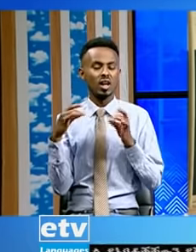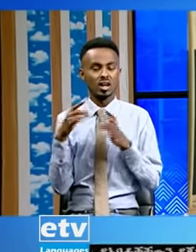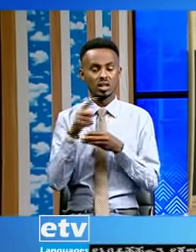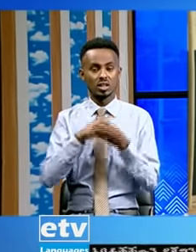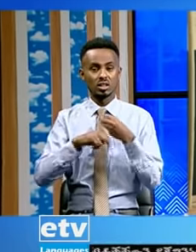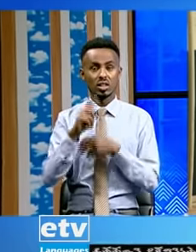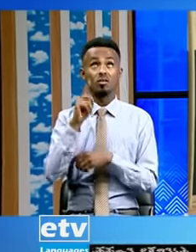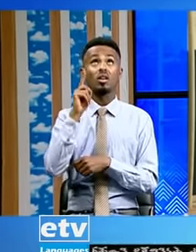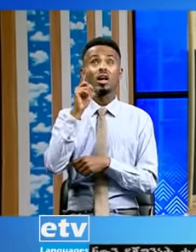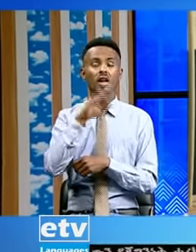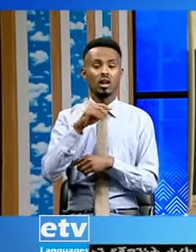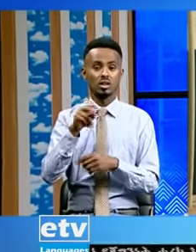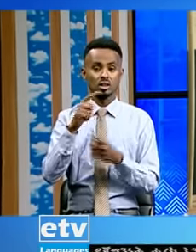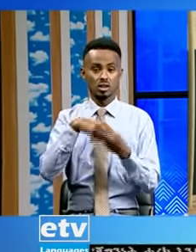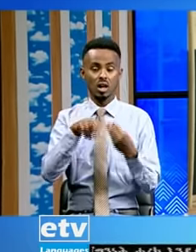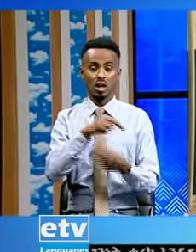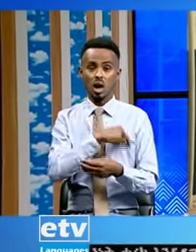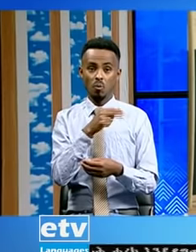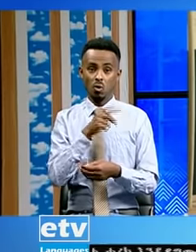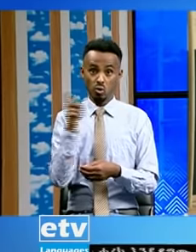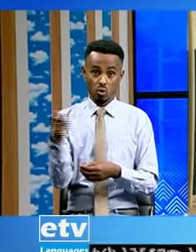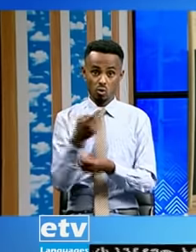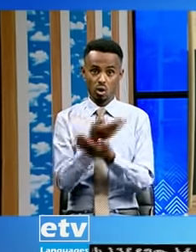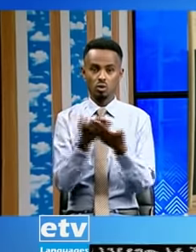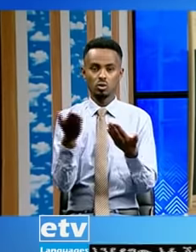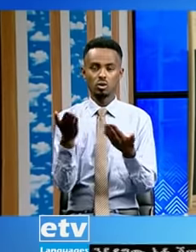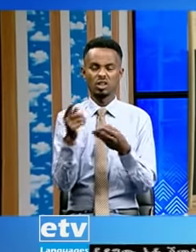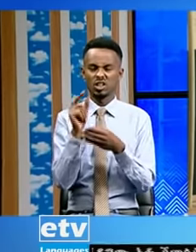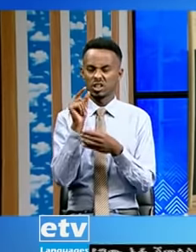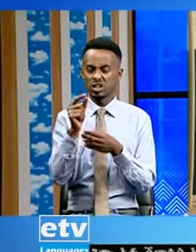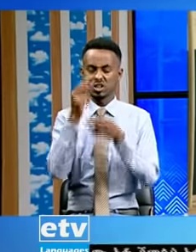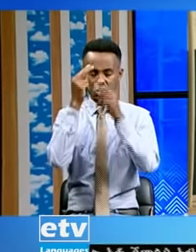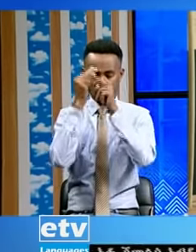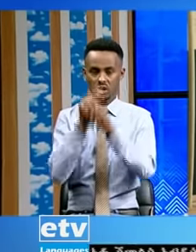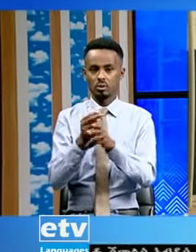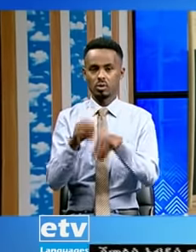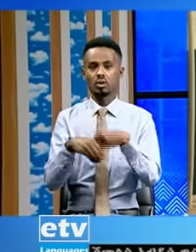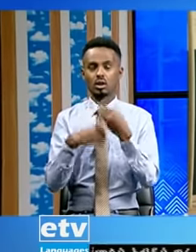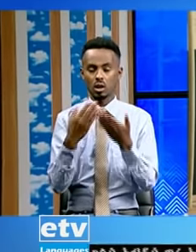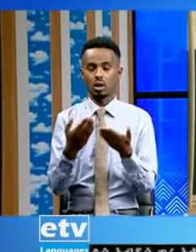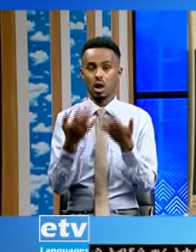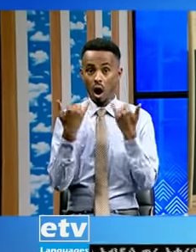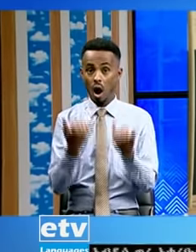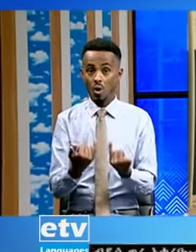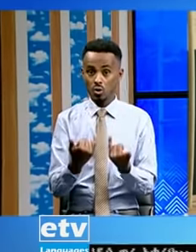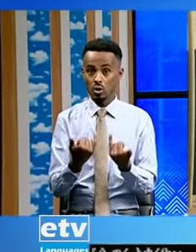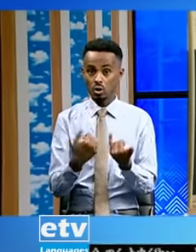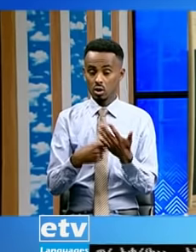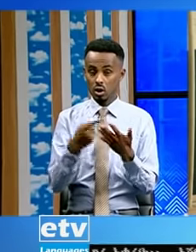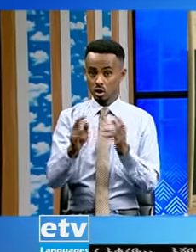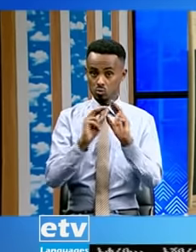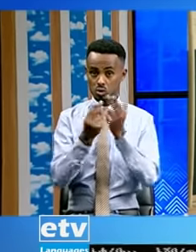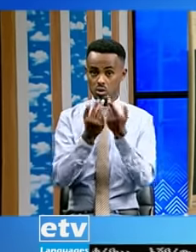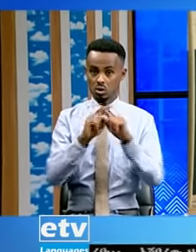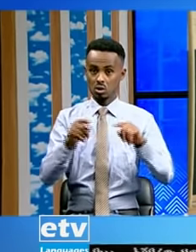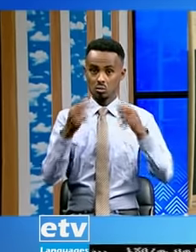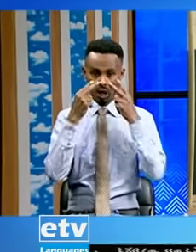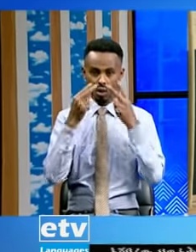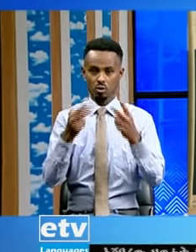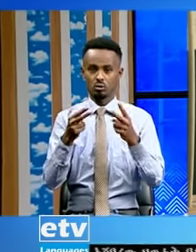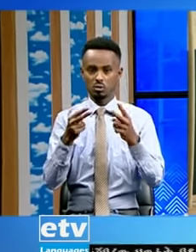ስለ ፈጣሪና ስለ ሃይማኖት የሆኑ ነገሮችን ትንሽ ክብር ይሰጣል። አሁን ይሄን የሄ ቡድን ግን